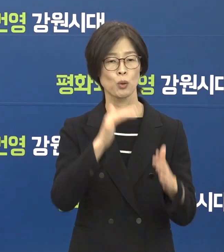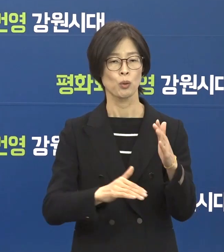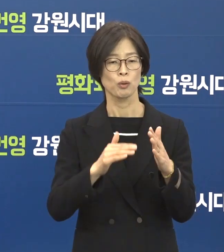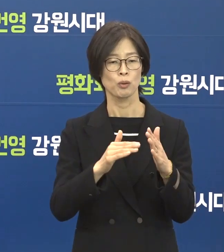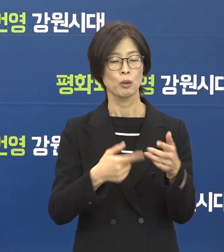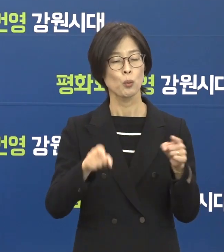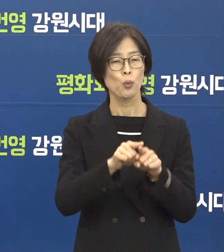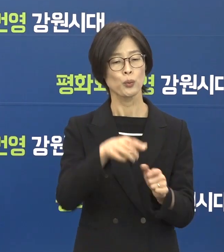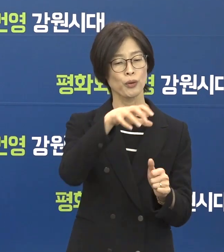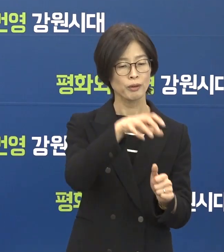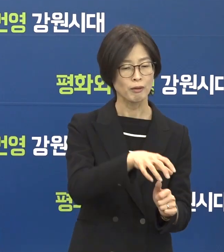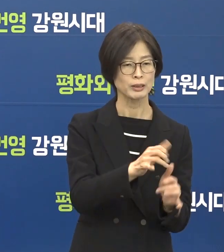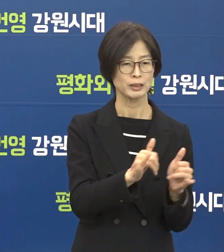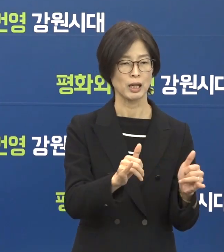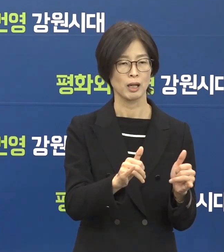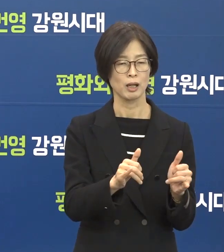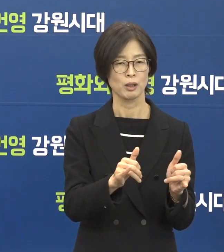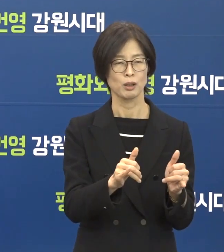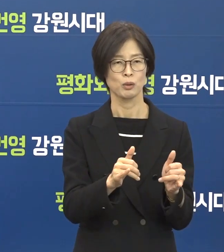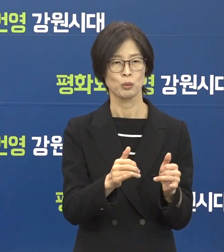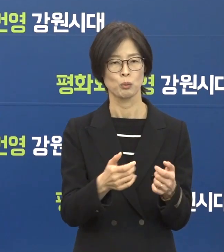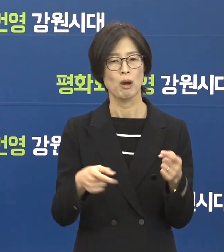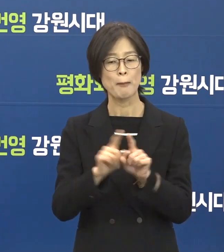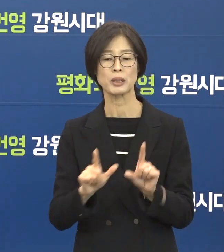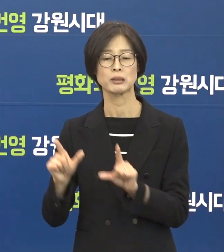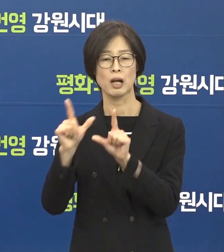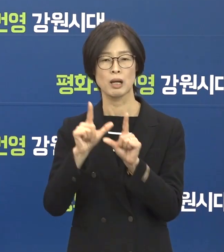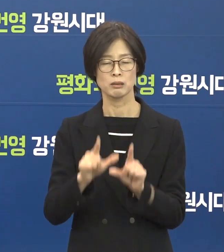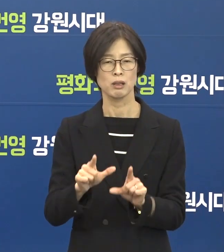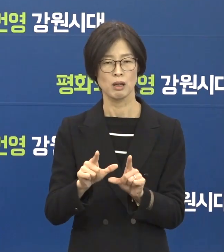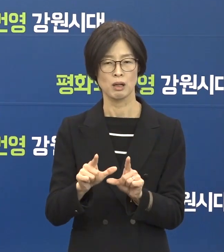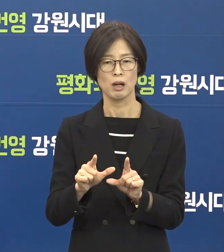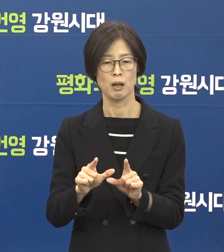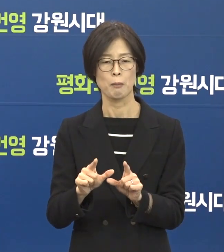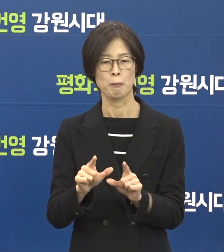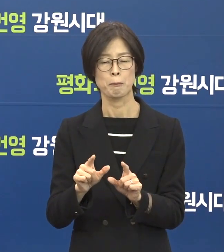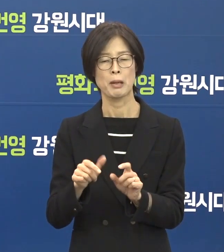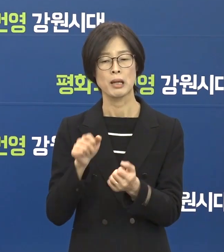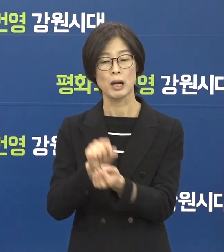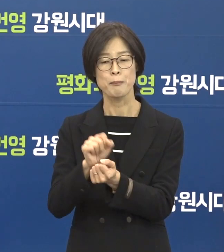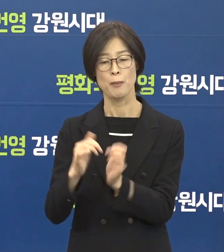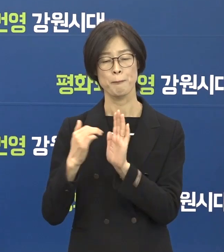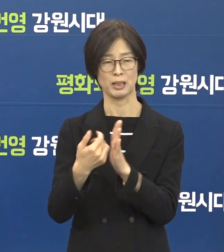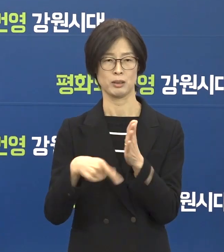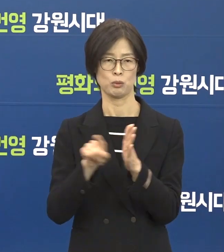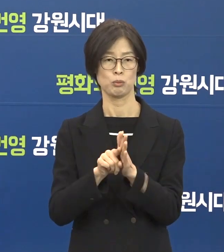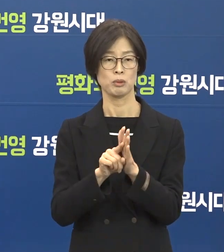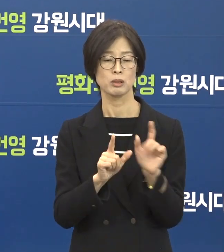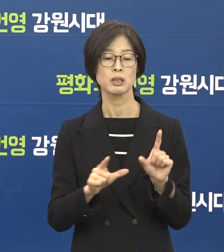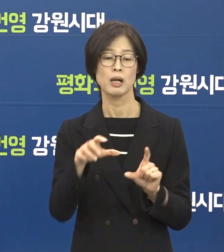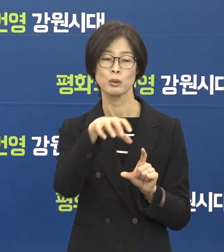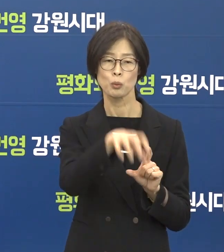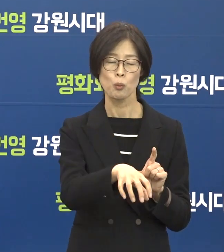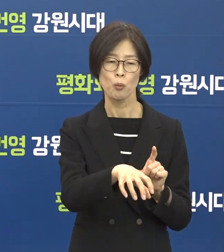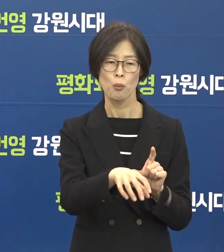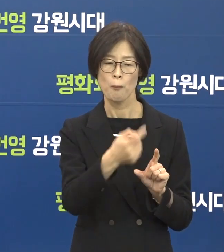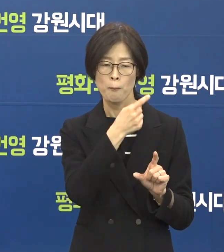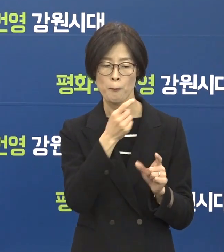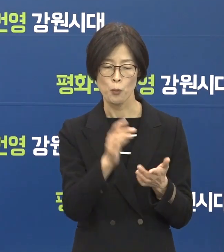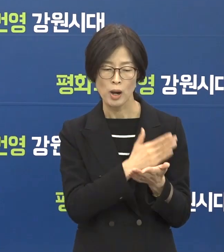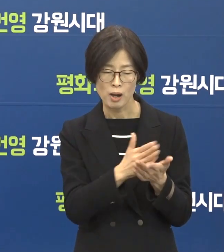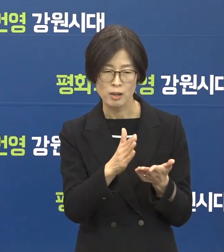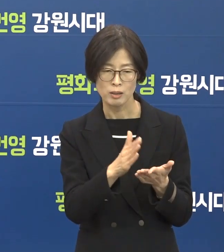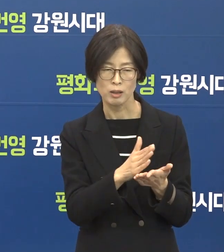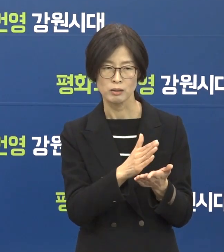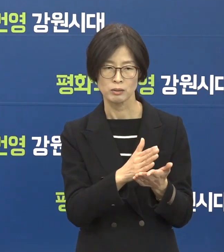공동격리자 및 동거인으로의 2차 감염을 예방하기 위해 거주공간 파악 및 분리 등